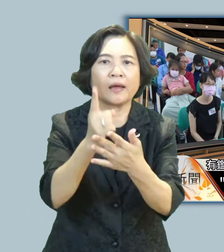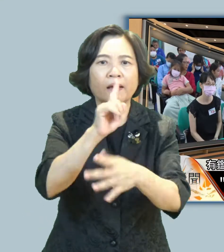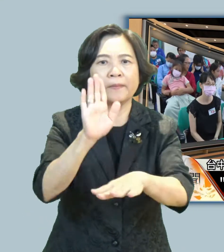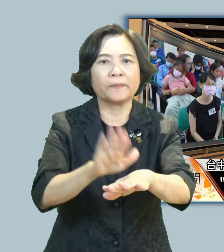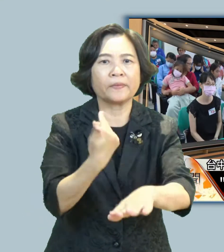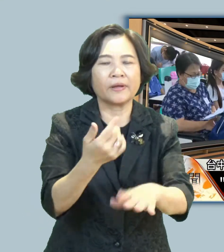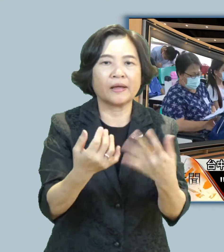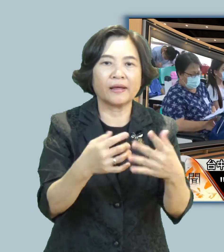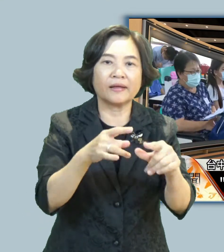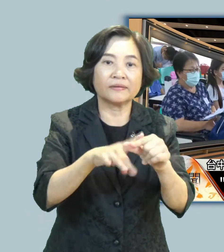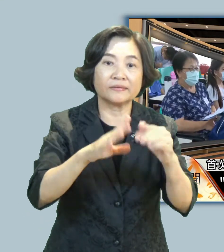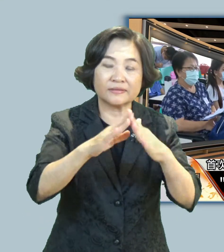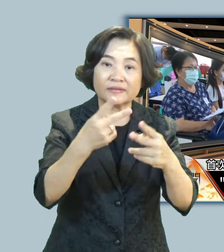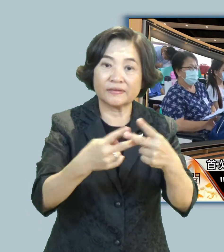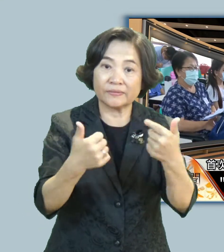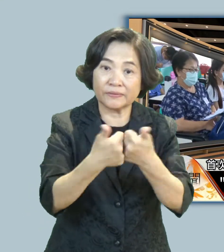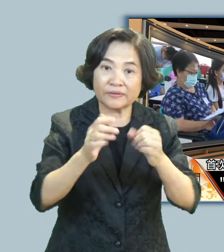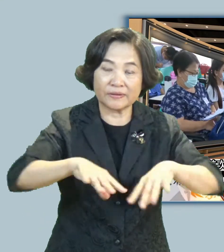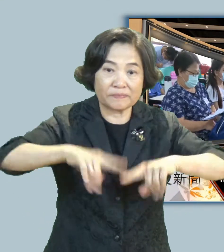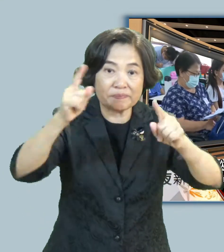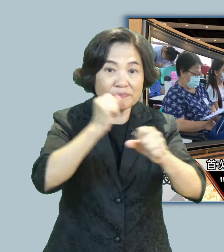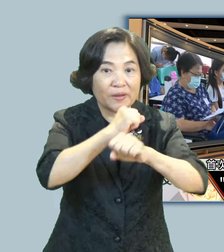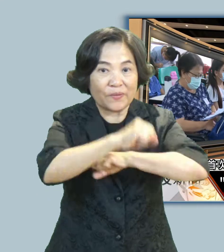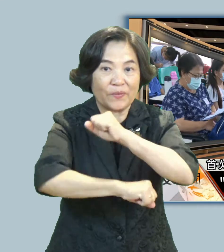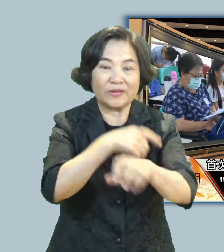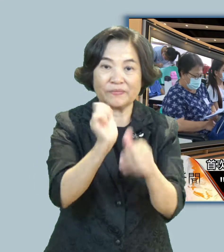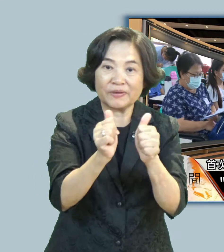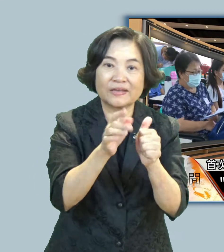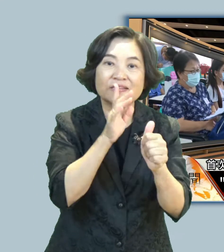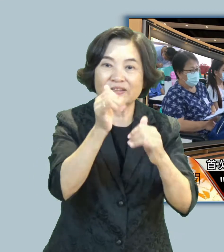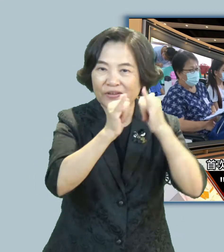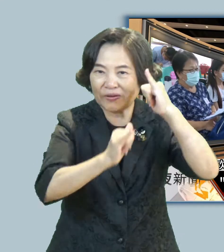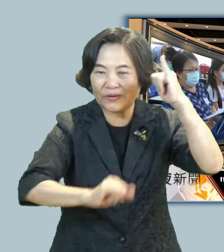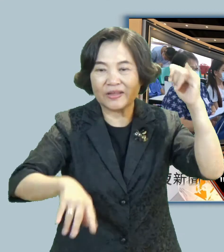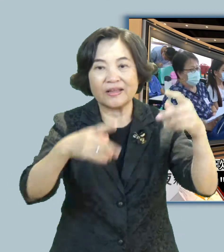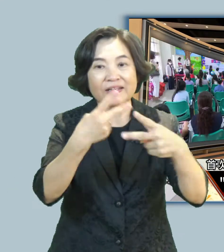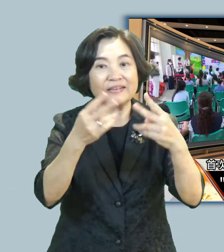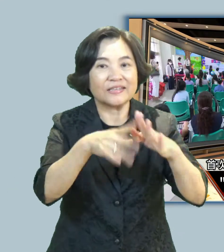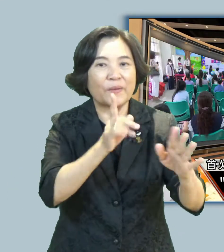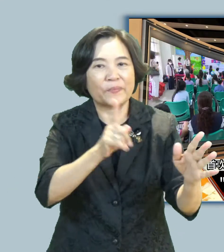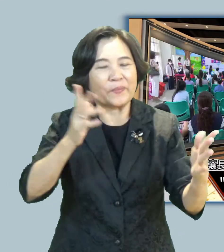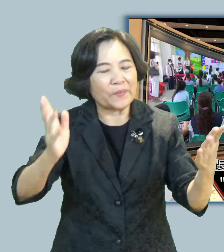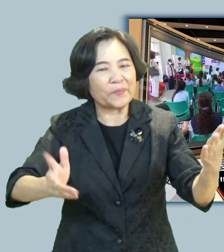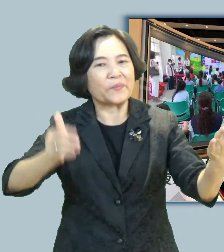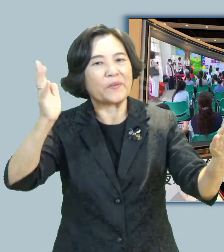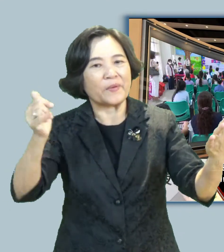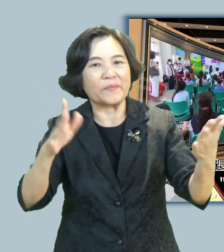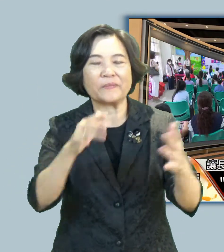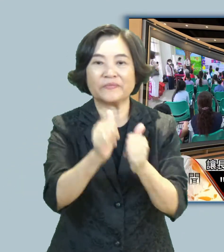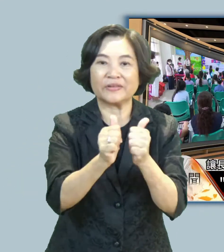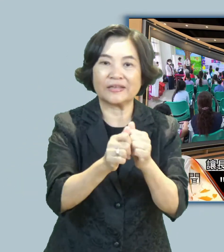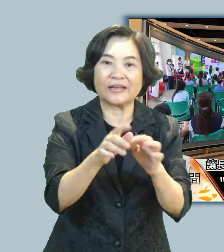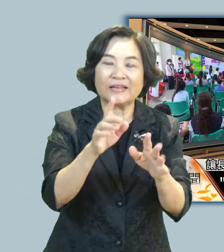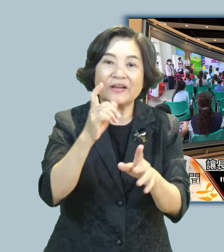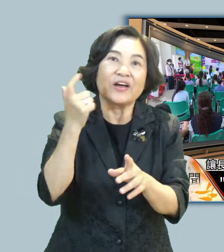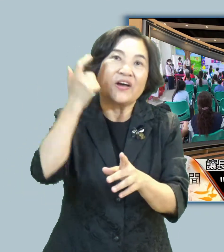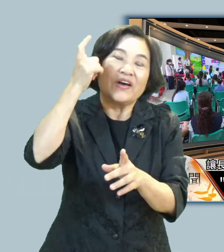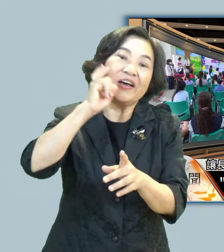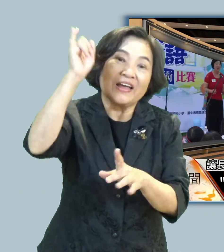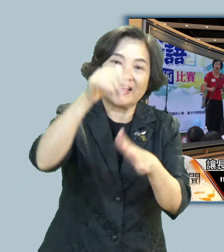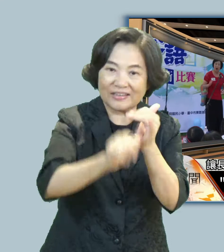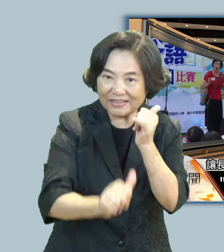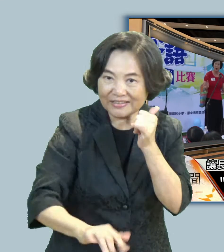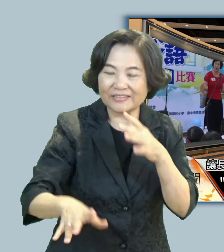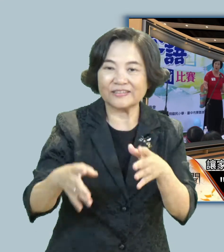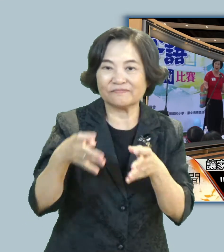会，台中市校委会头一摆判的是推行以口述艺术比赛，而装备团子孙向下针对